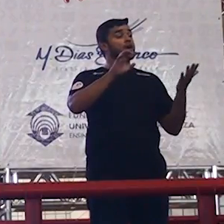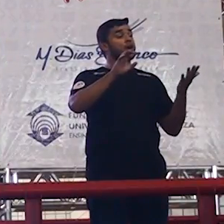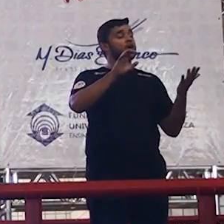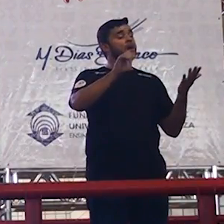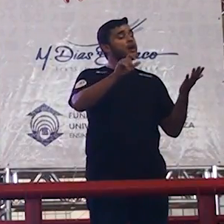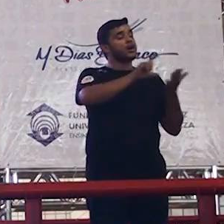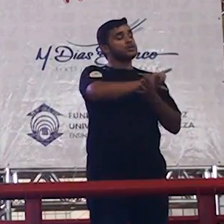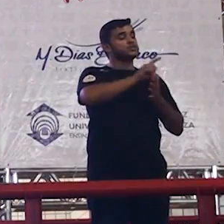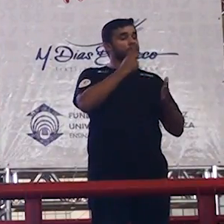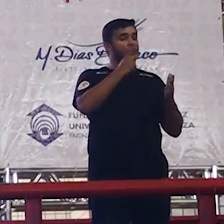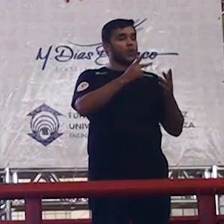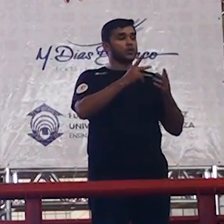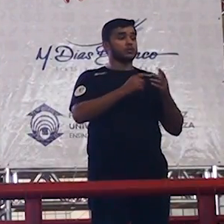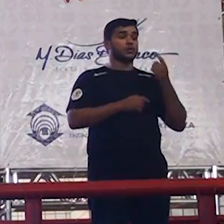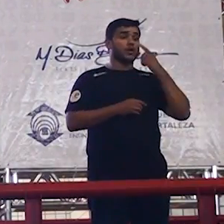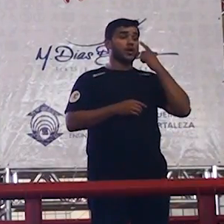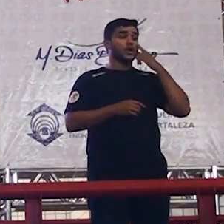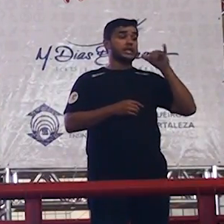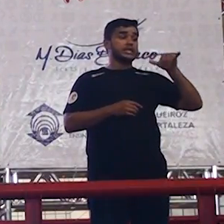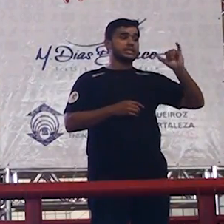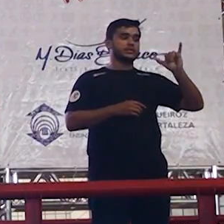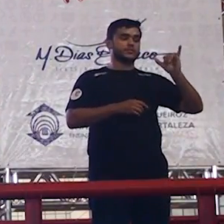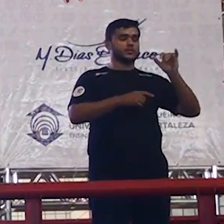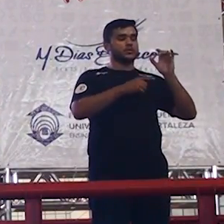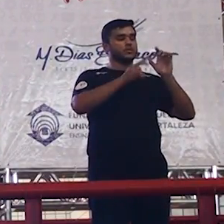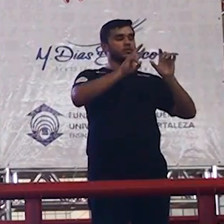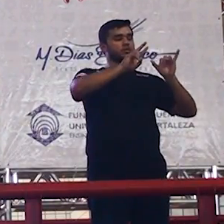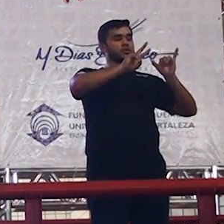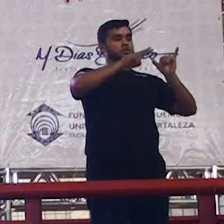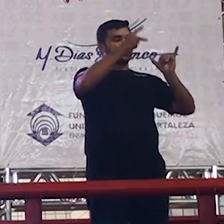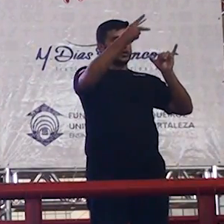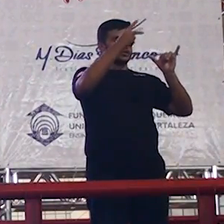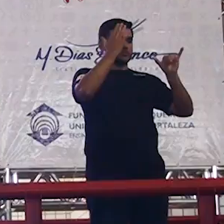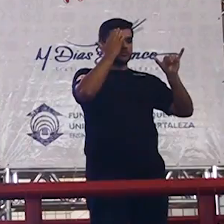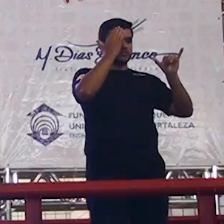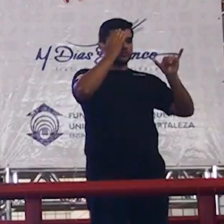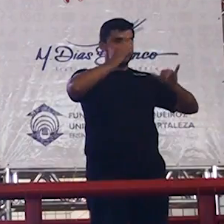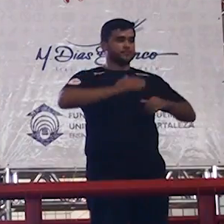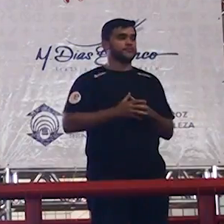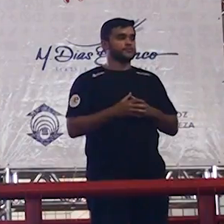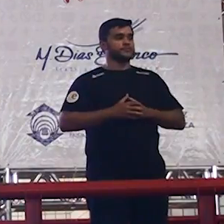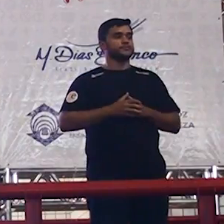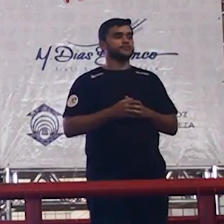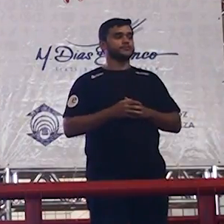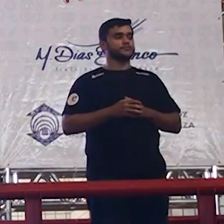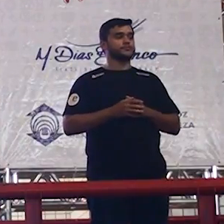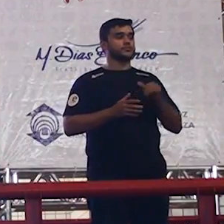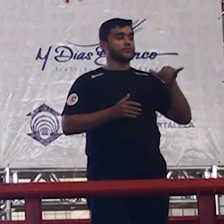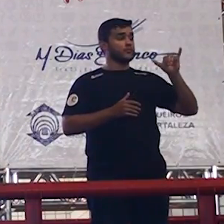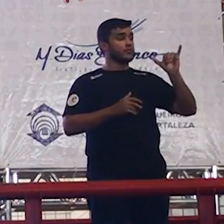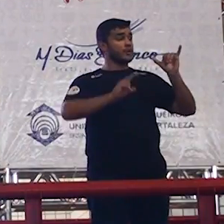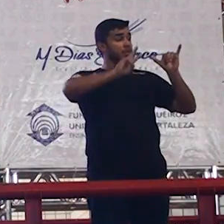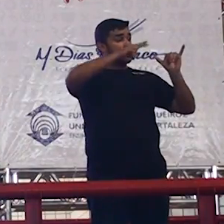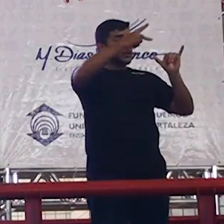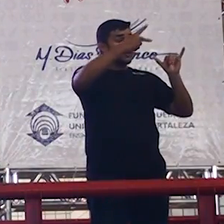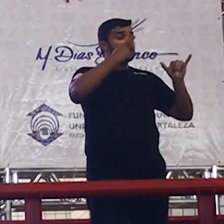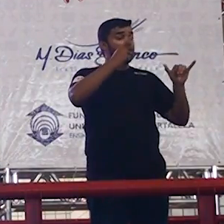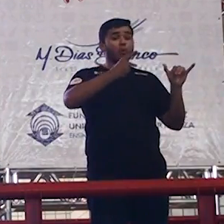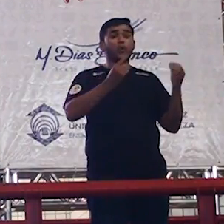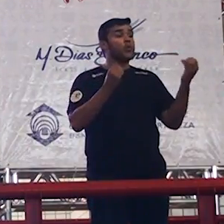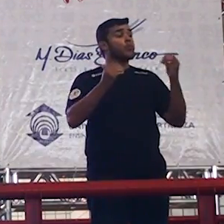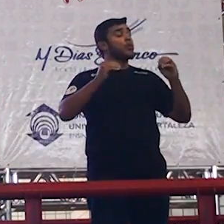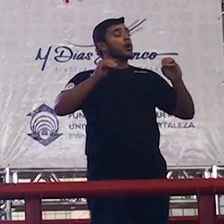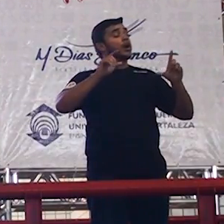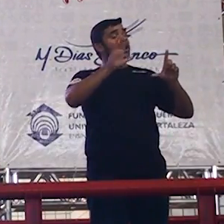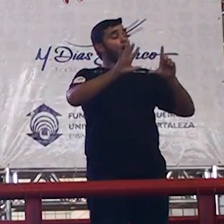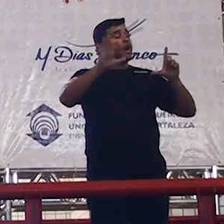é Y, a área é Y ao quadrado. Primeira parte. A área de uma placa.